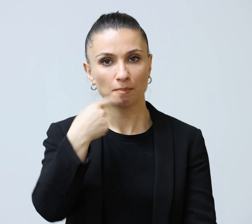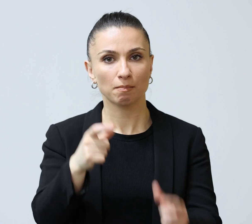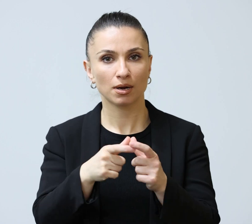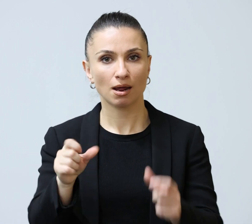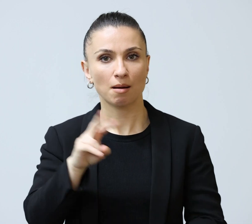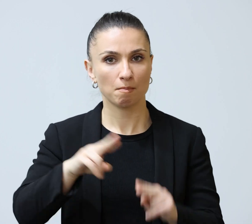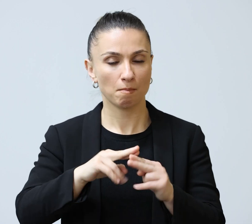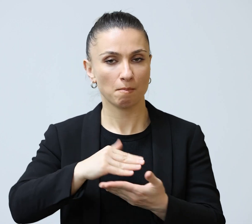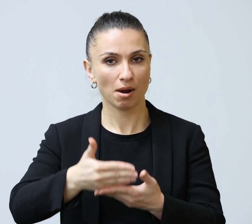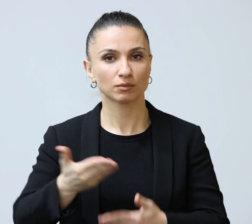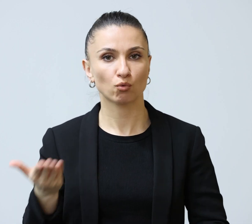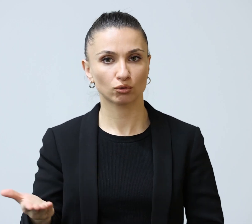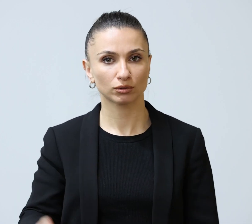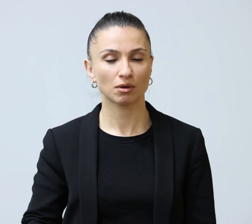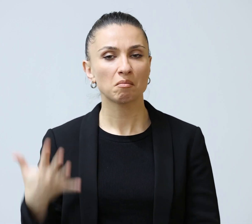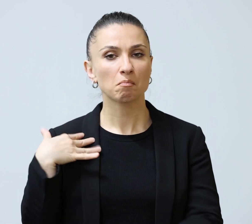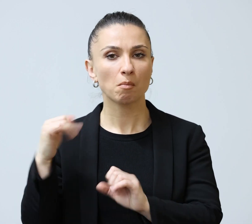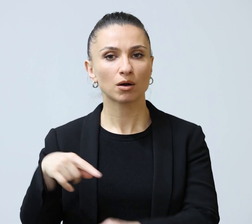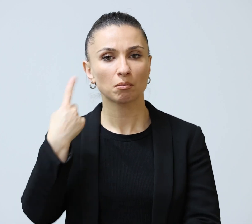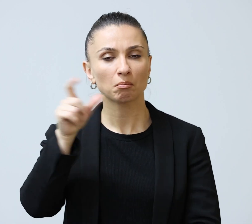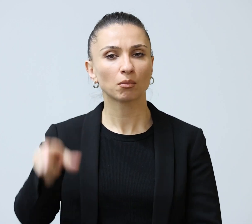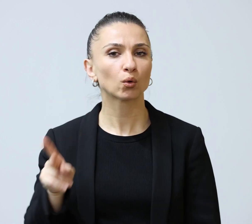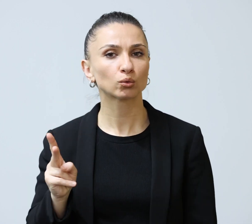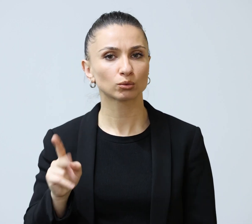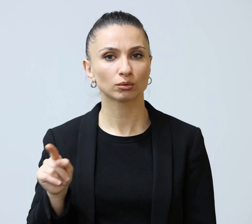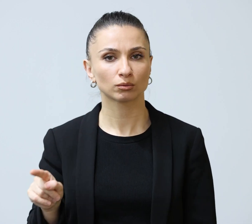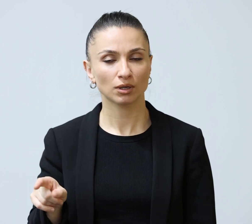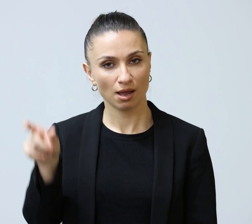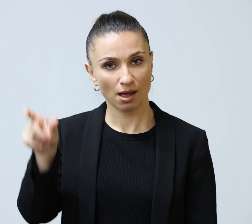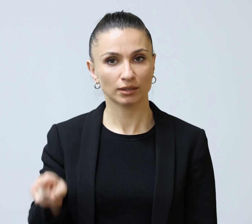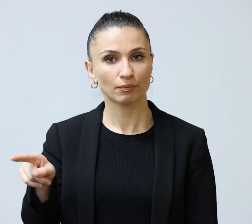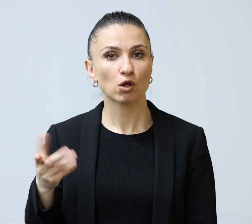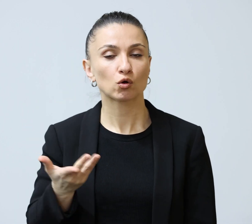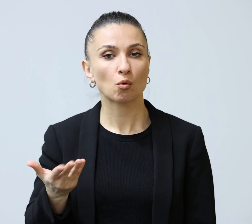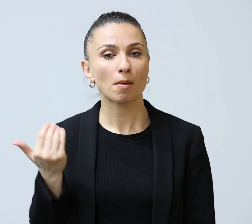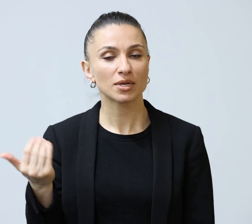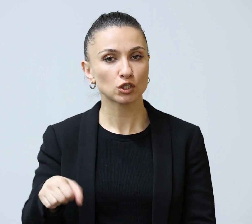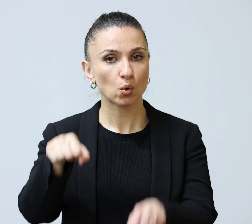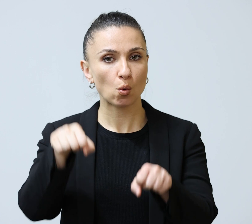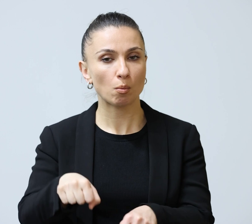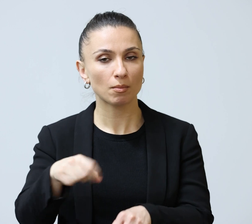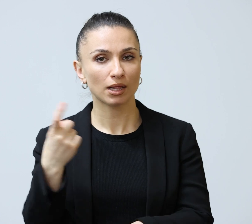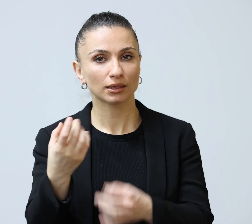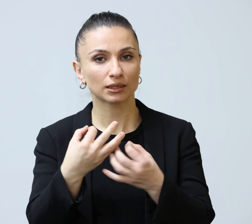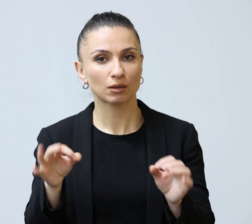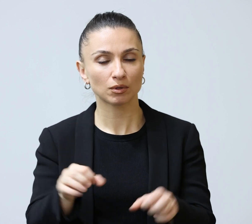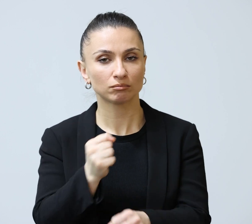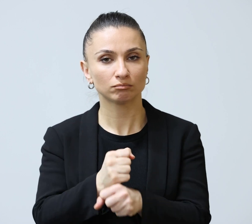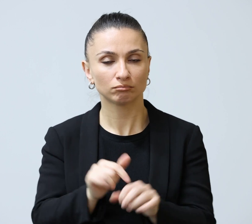Վրաստանի կենտրոնական ընտրական հանձնաժողով ԿԸՀ, վարչական մարմին, որը կազմակերպում է ընտրությունների,